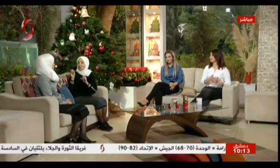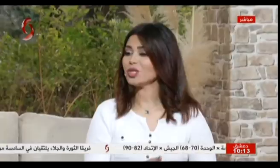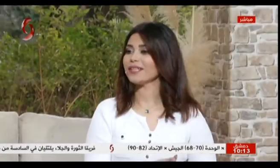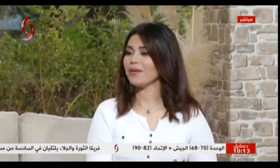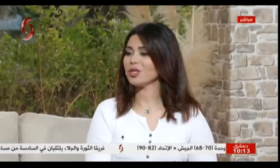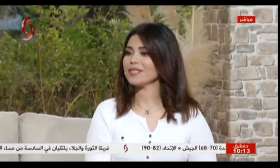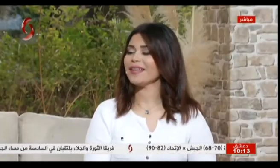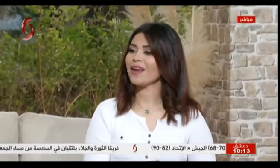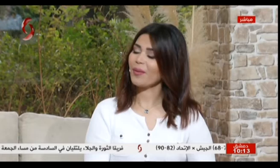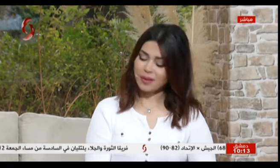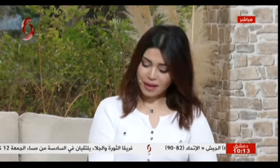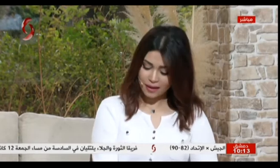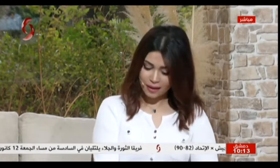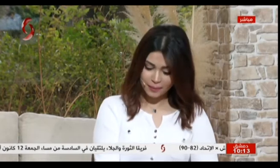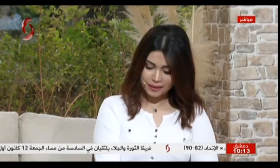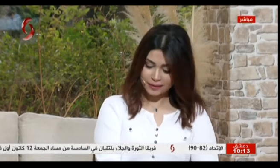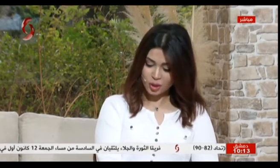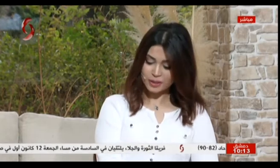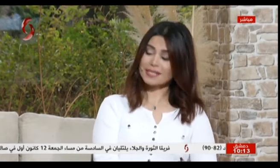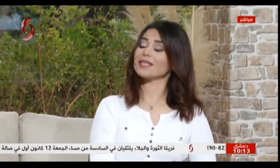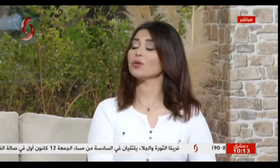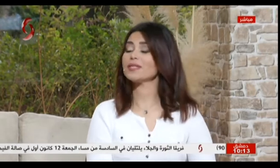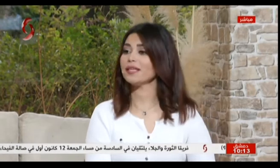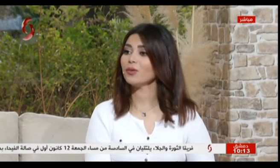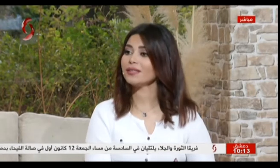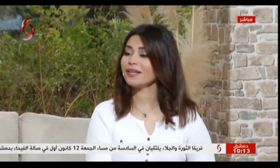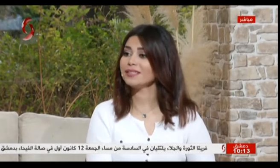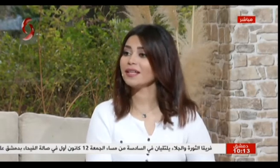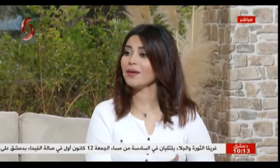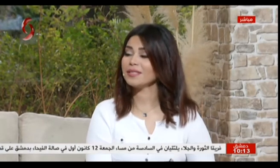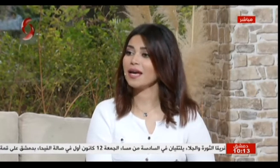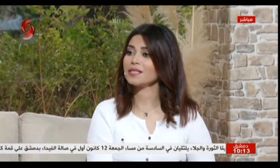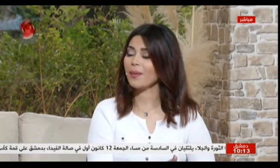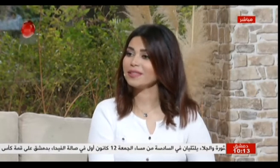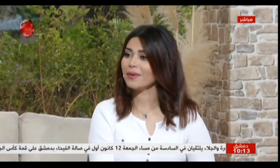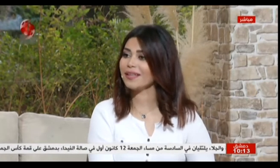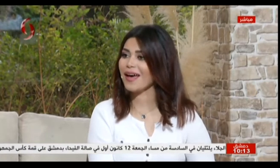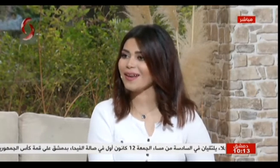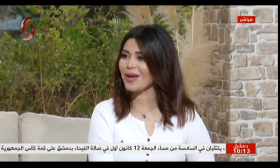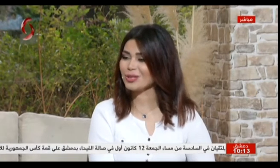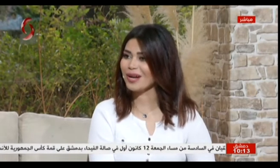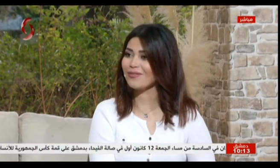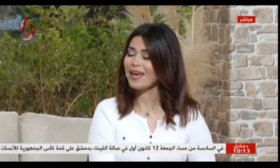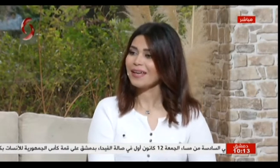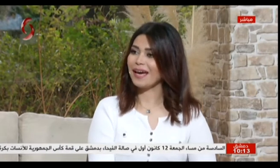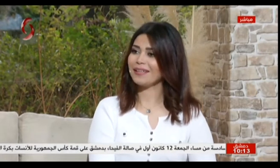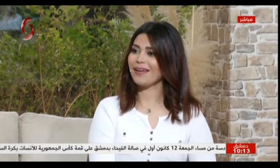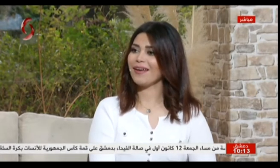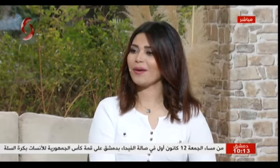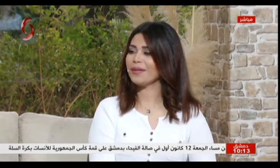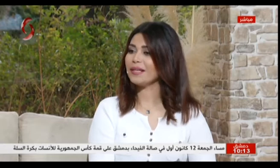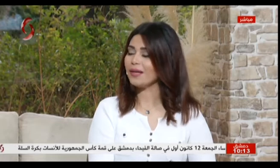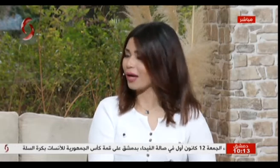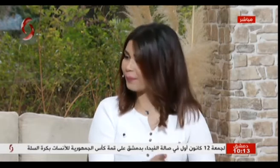على درجة الماجستير بدرجة 96 وتقدير امتياز مع مرتبة الشرف.